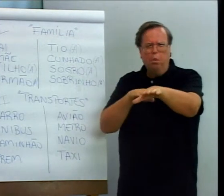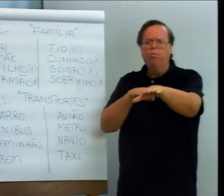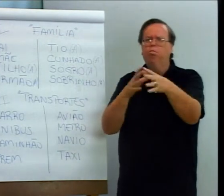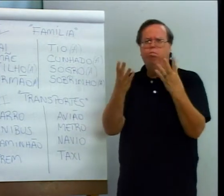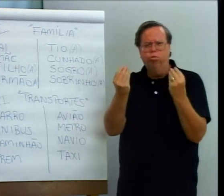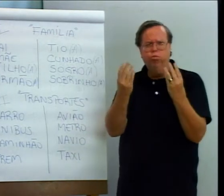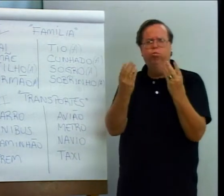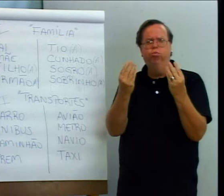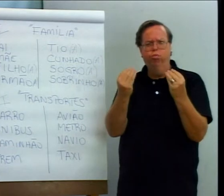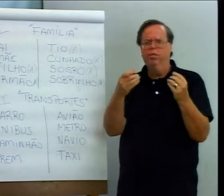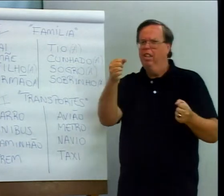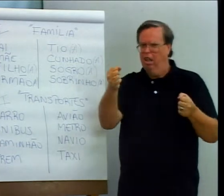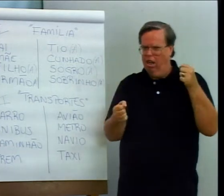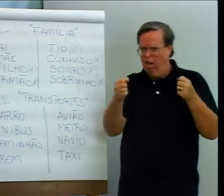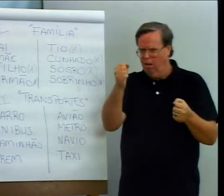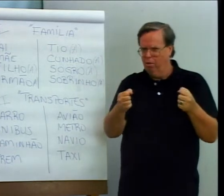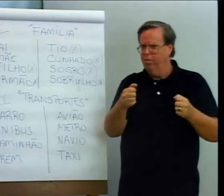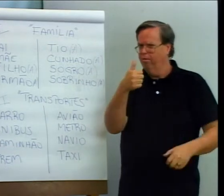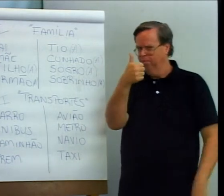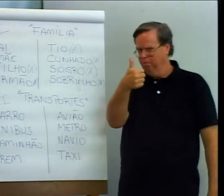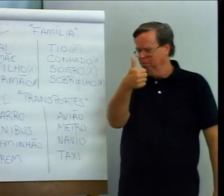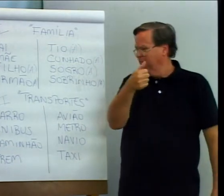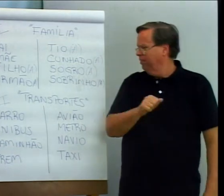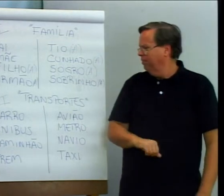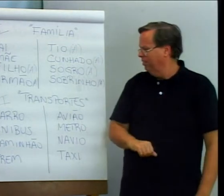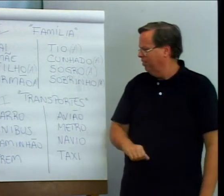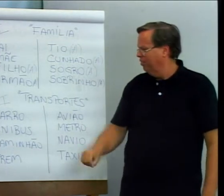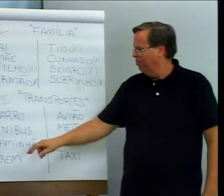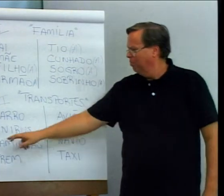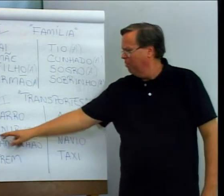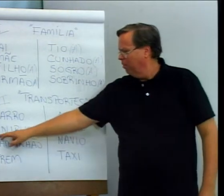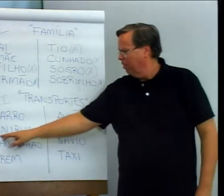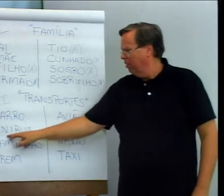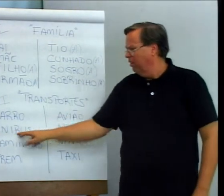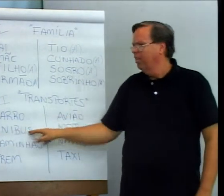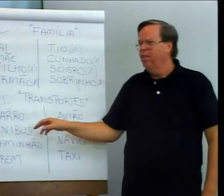parado, todo mundo suando, aqui no volante? Carro.